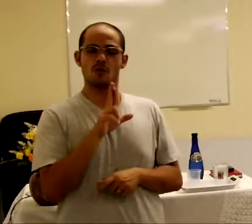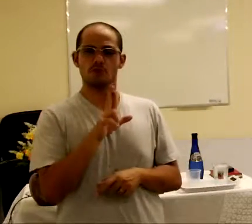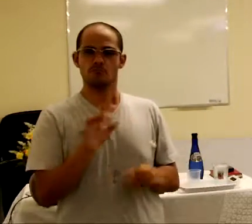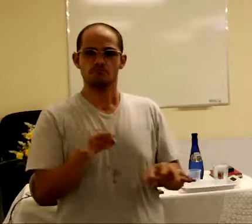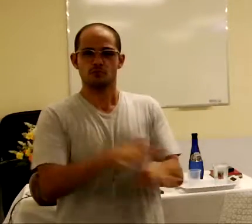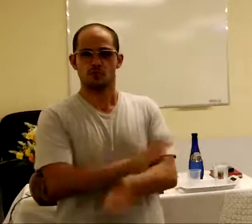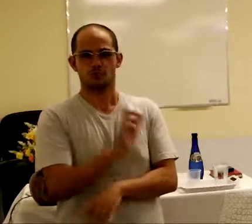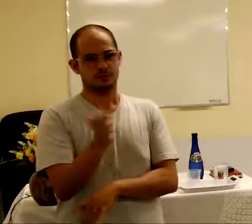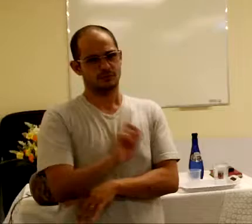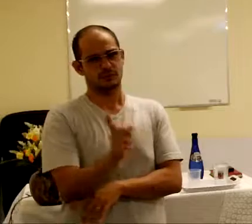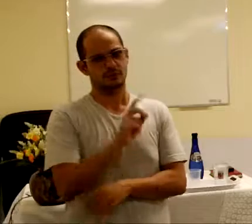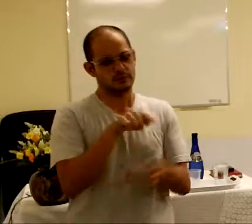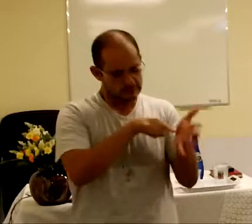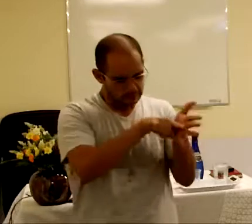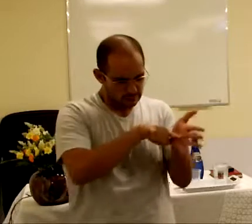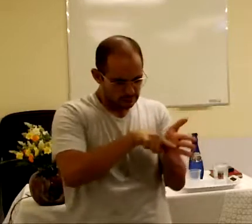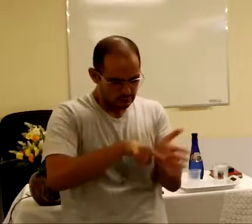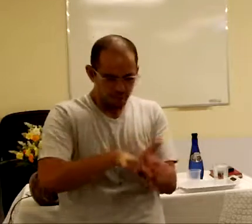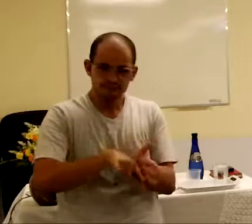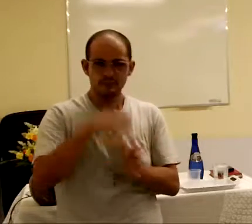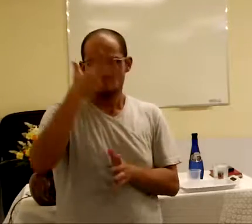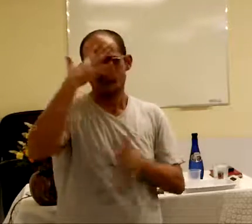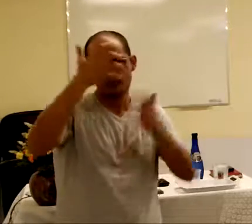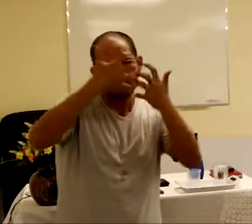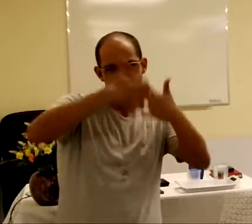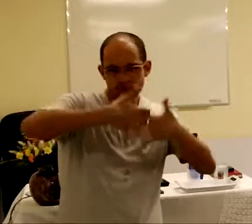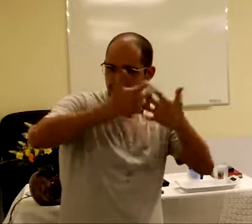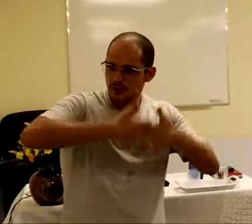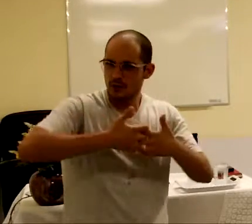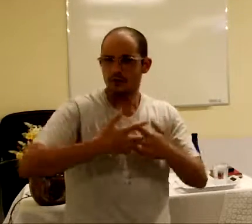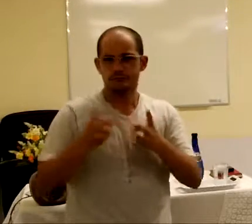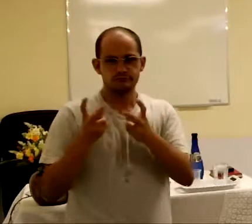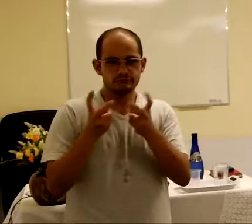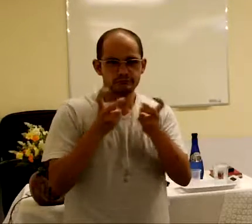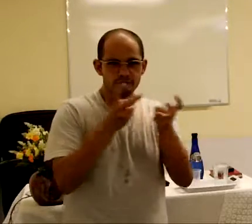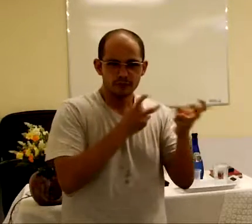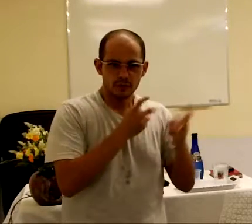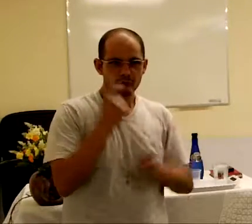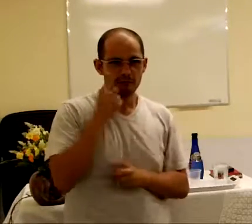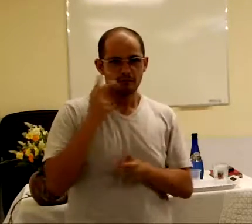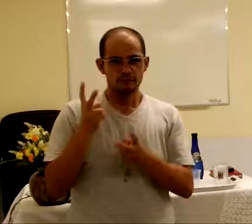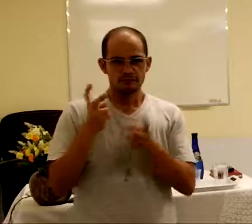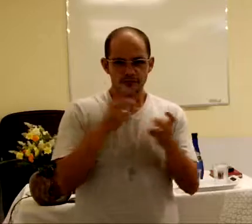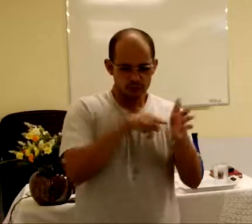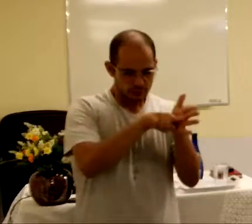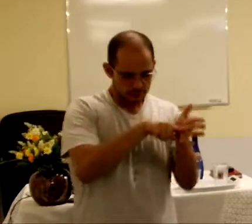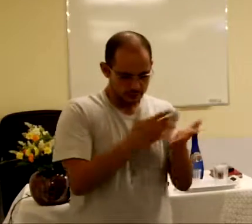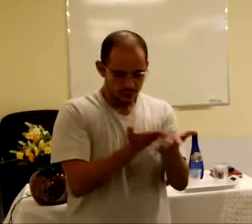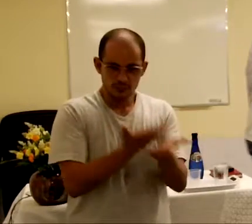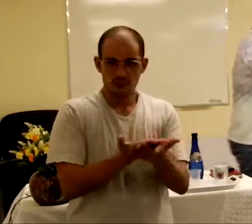Você precisa analisar, meu filho, é a fé raciocinada. Você tem que olhar, você tem que perceber. Olhe, perceba, observe, estude.